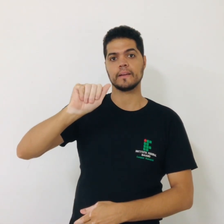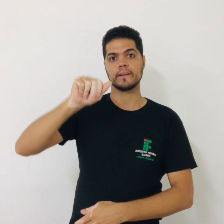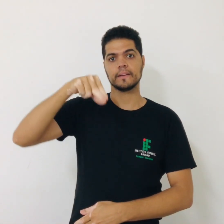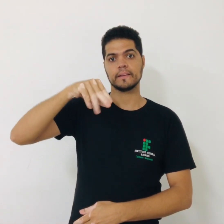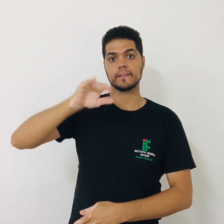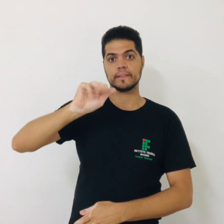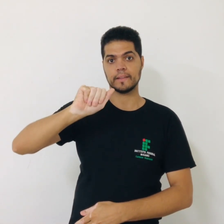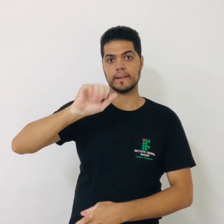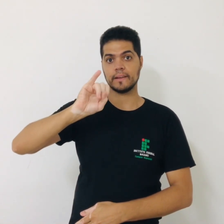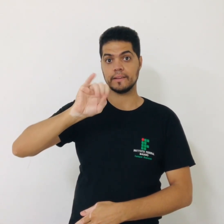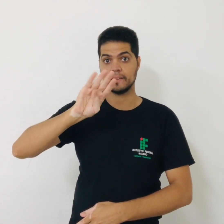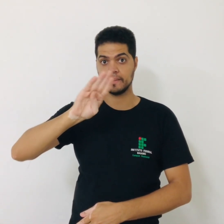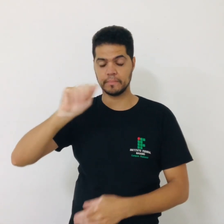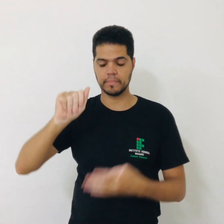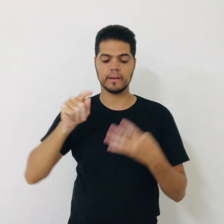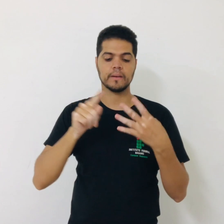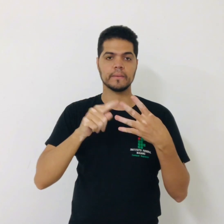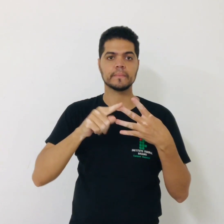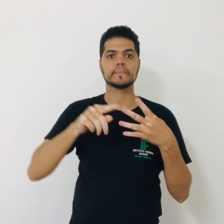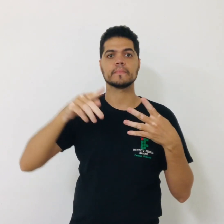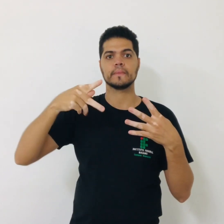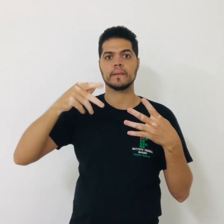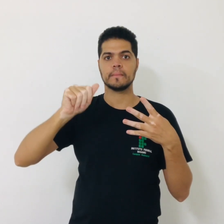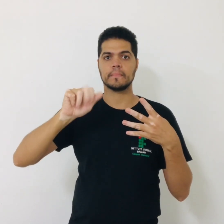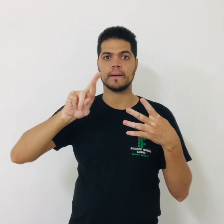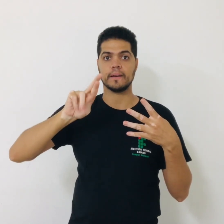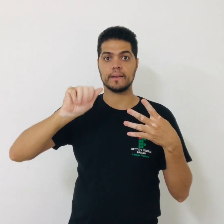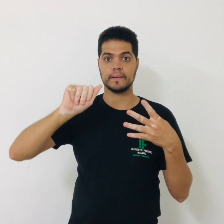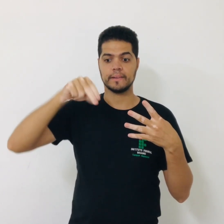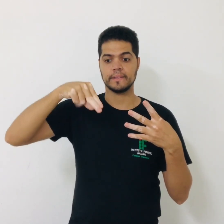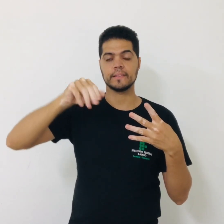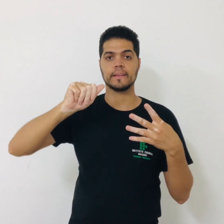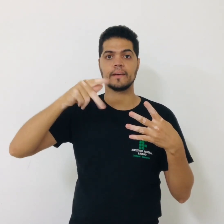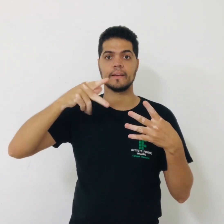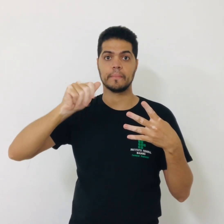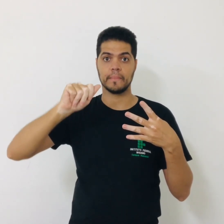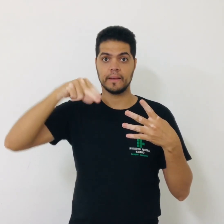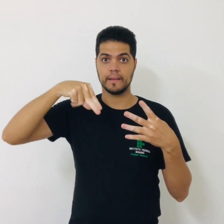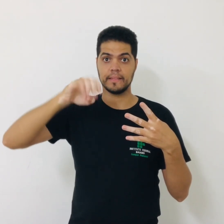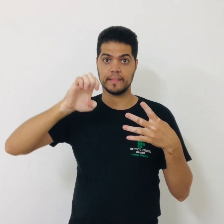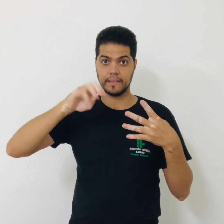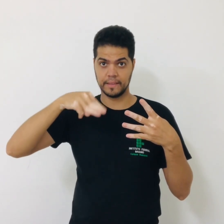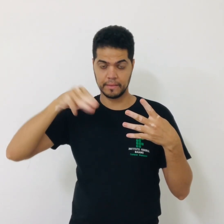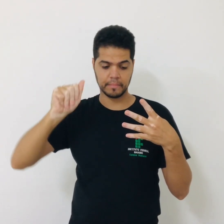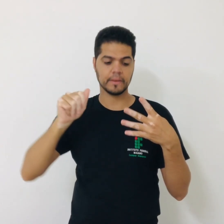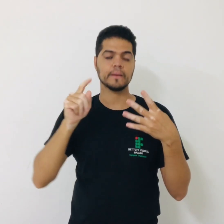Paranapanema, Aporé, entre outros que afluem para o Rio Paraná.